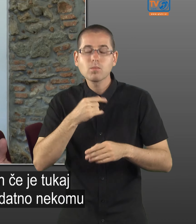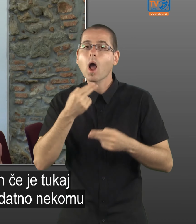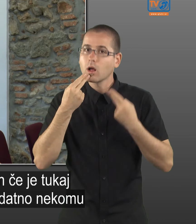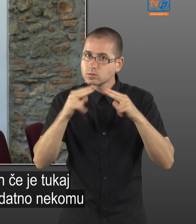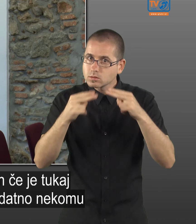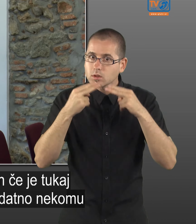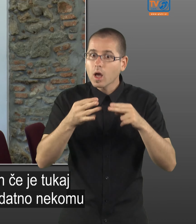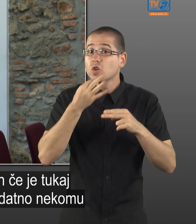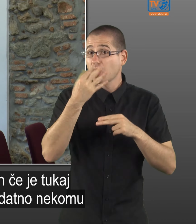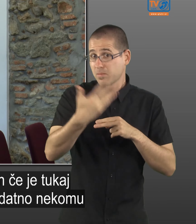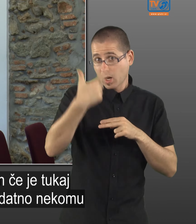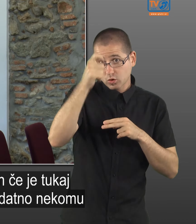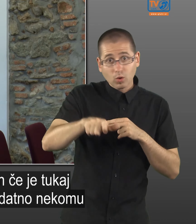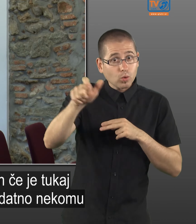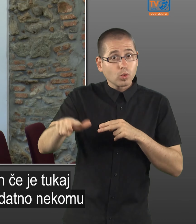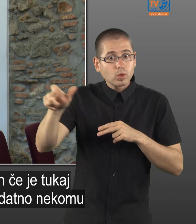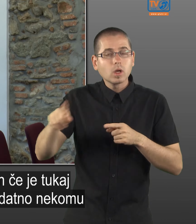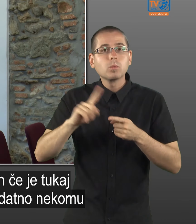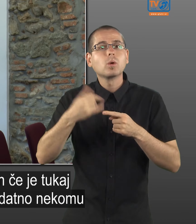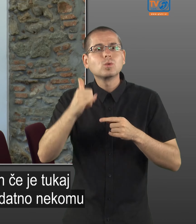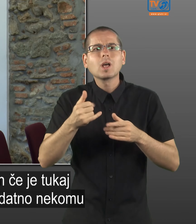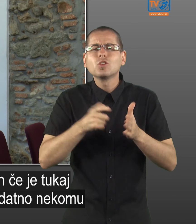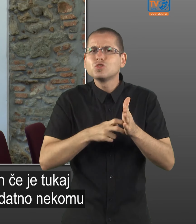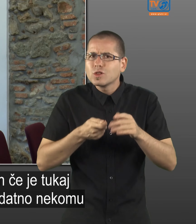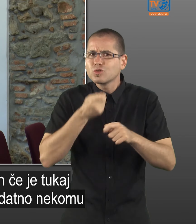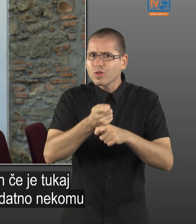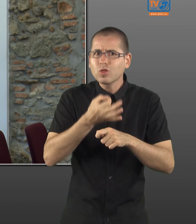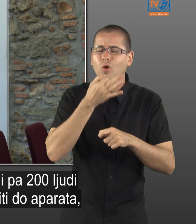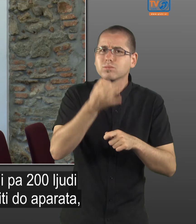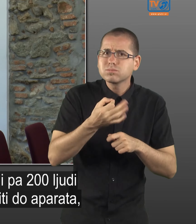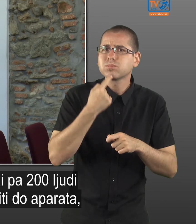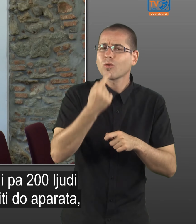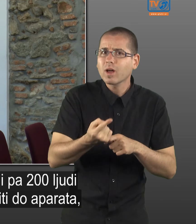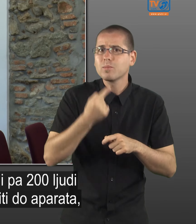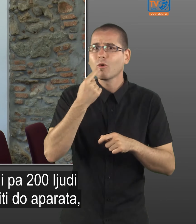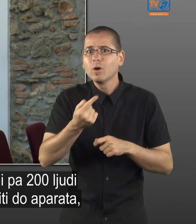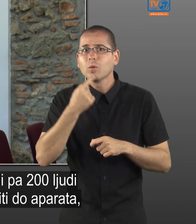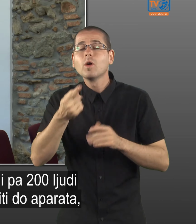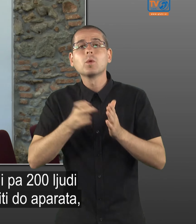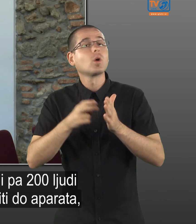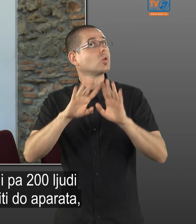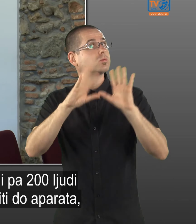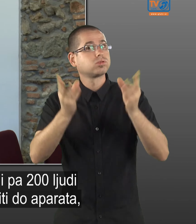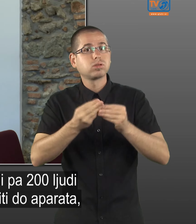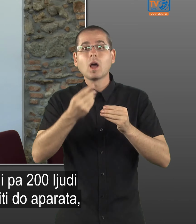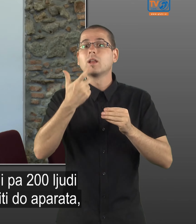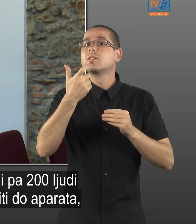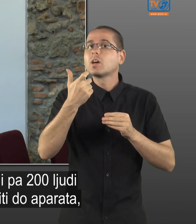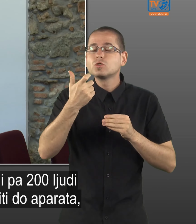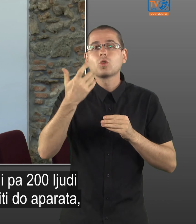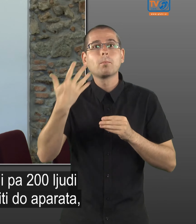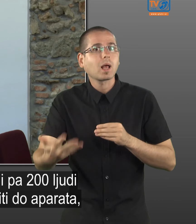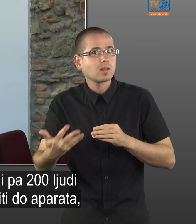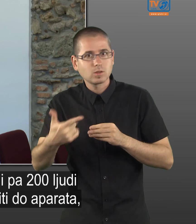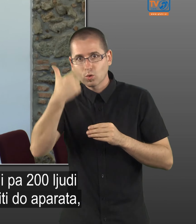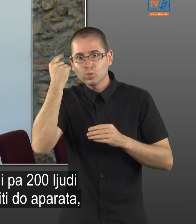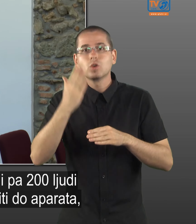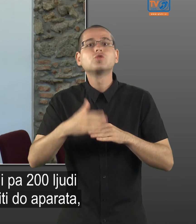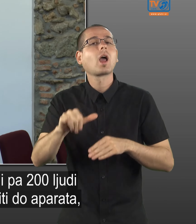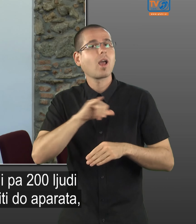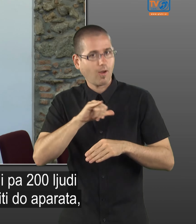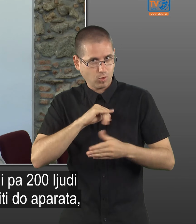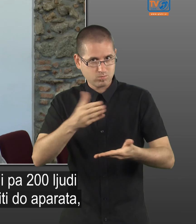50 ljudi, pa vsak dvema povej, še dodatno povej, je še 150 ali pa 200 ljudi informiranih,